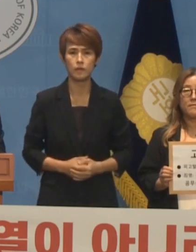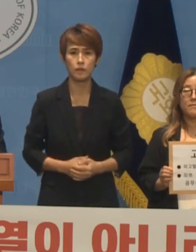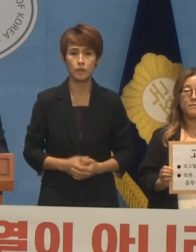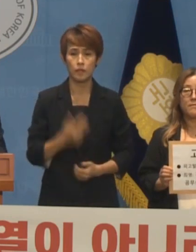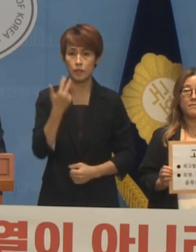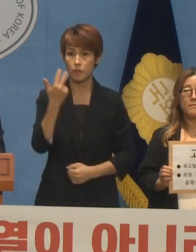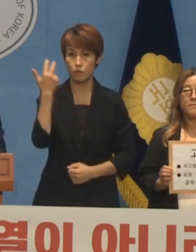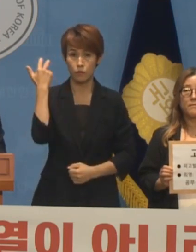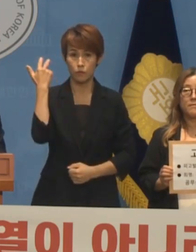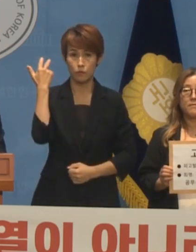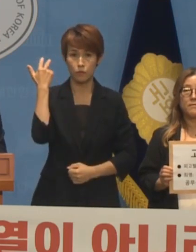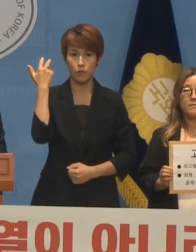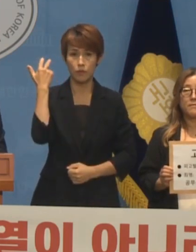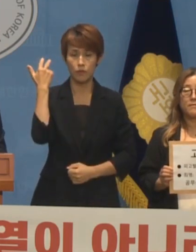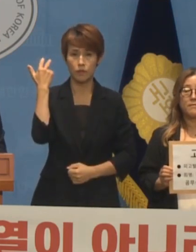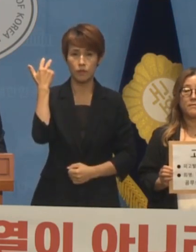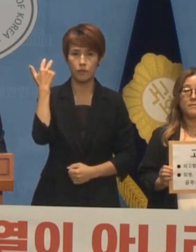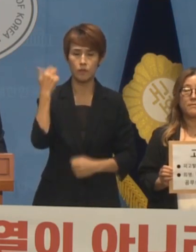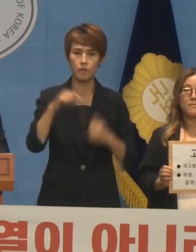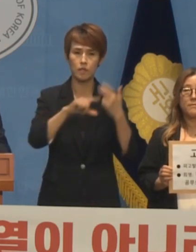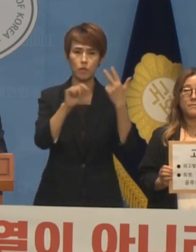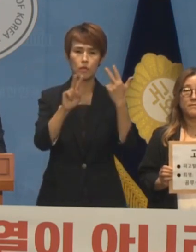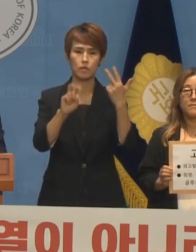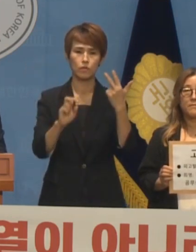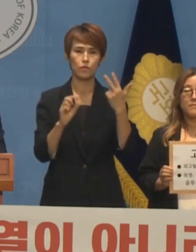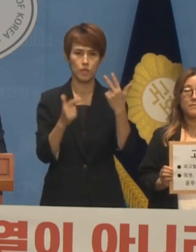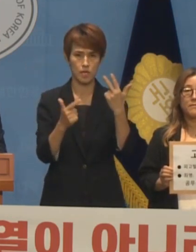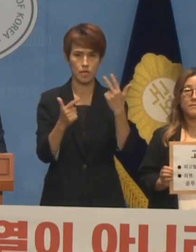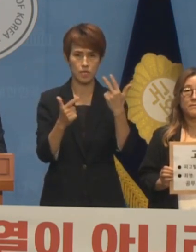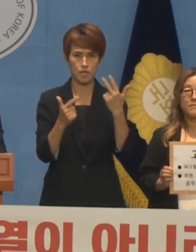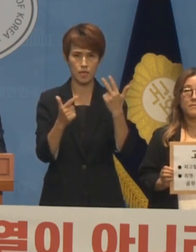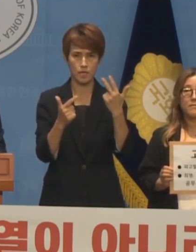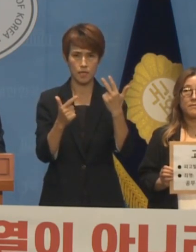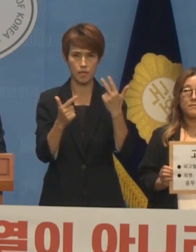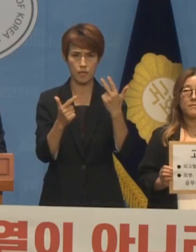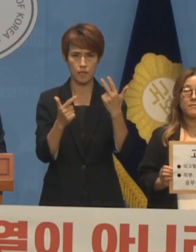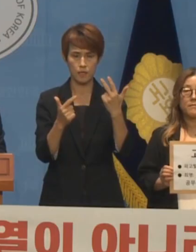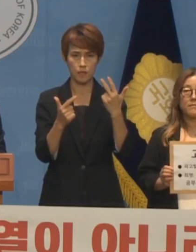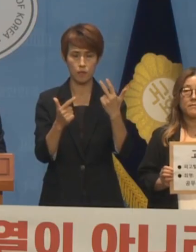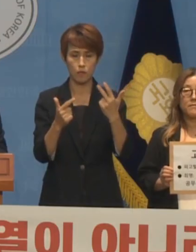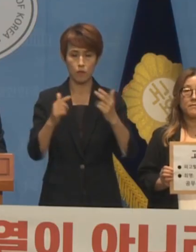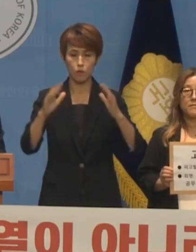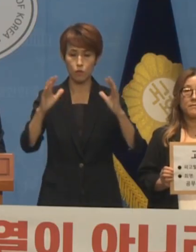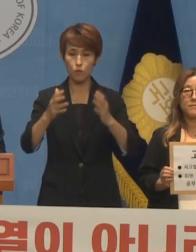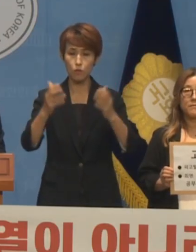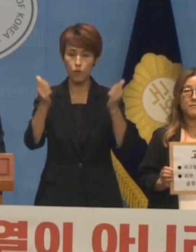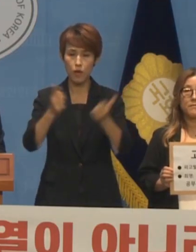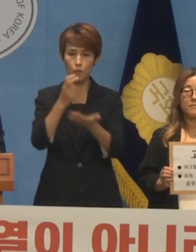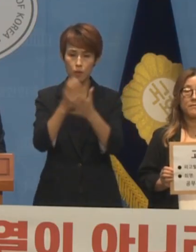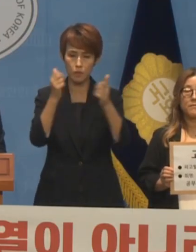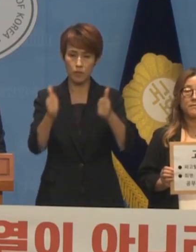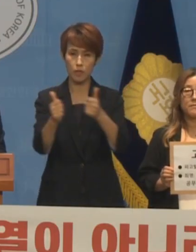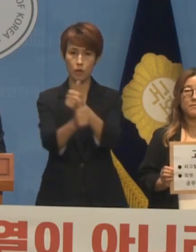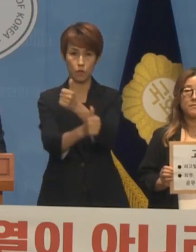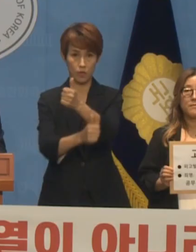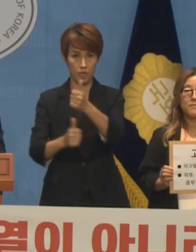지난주 7월 26일 있었던 국회